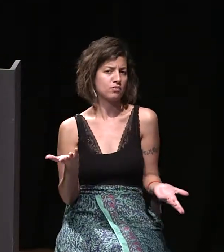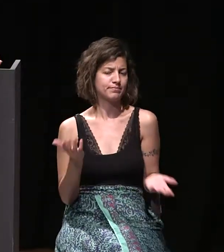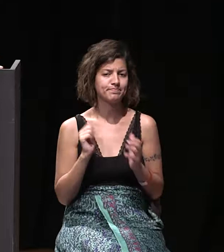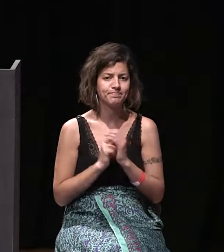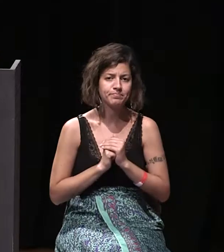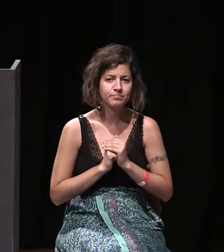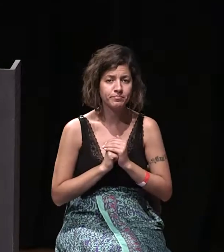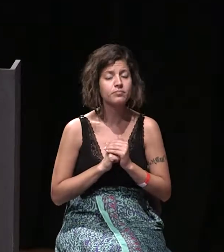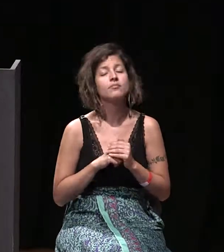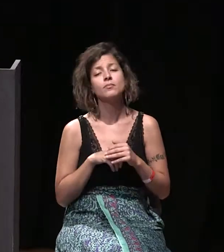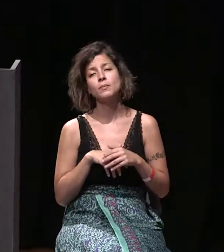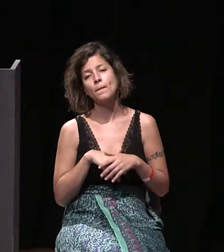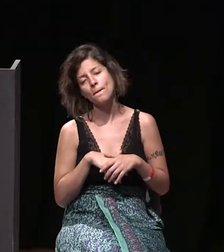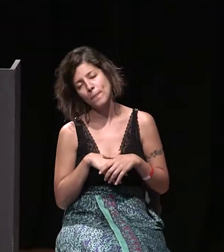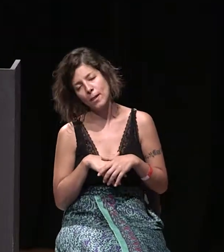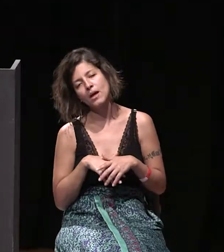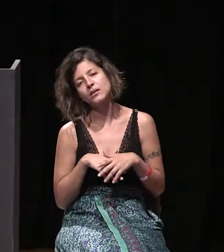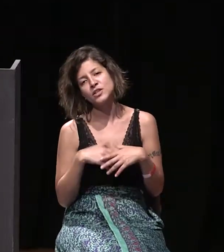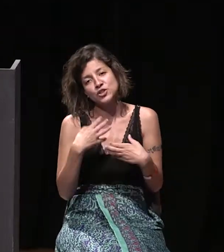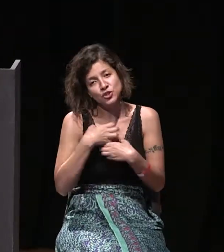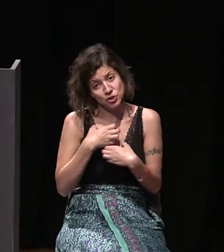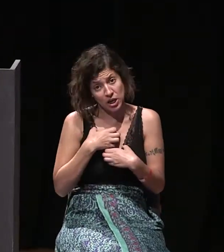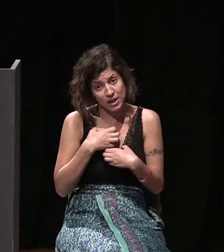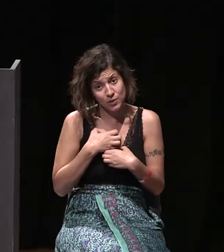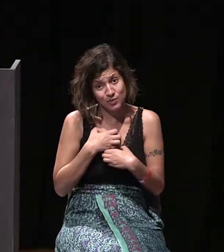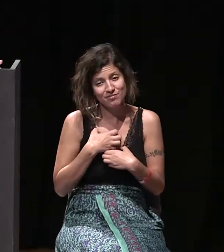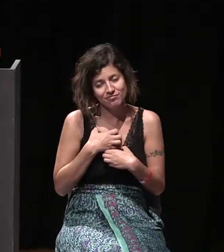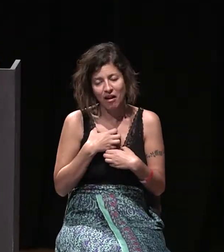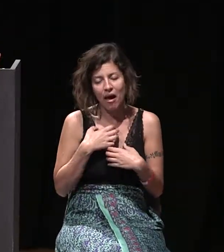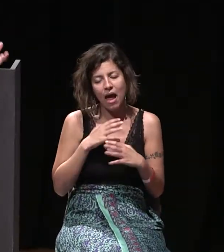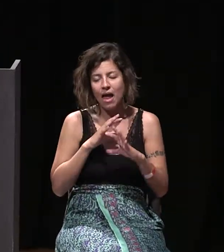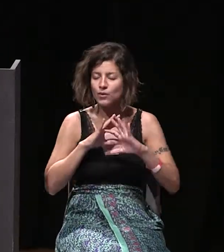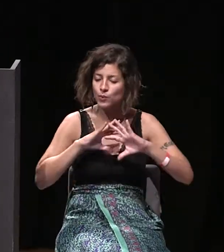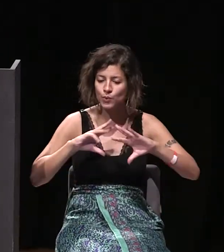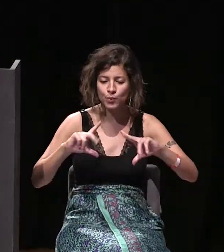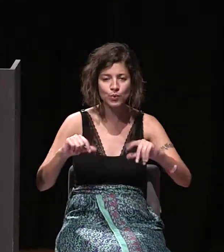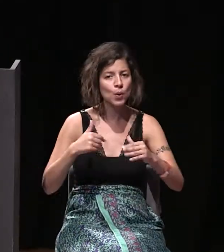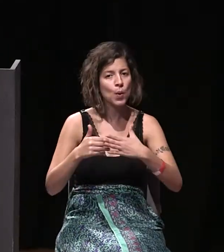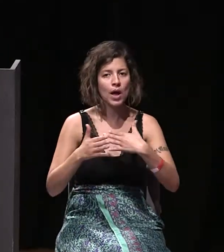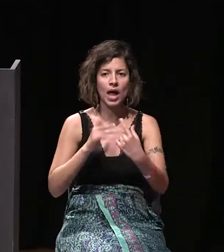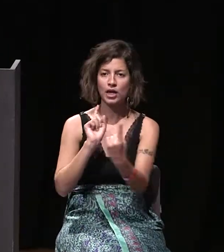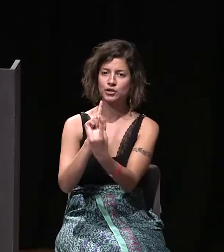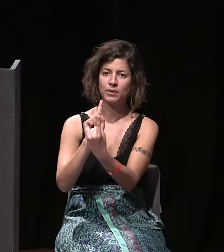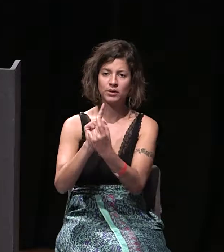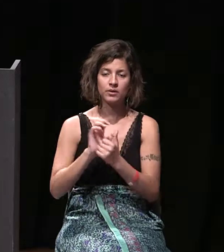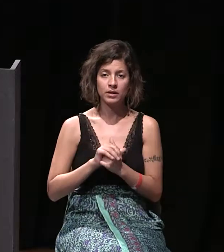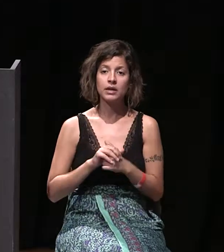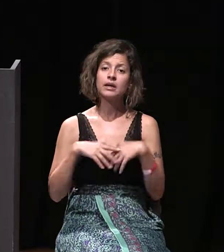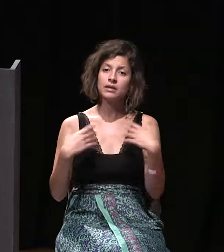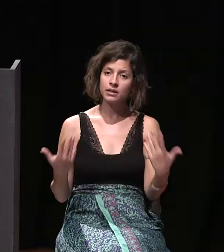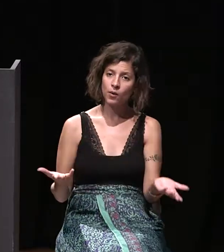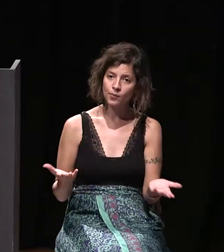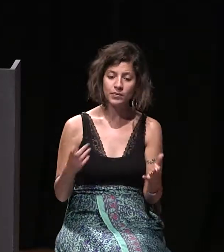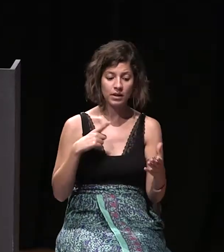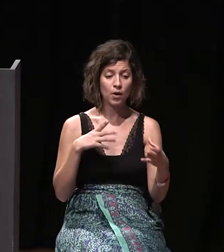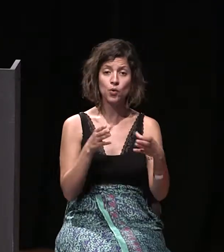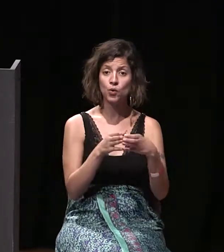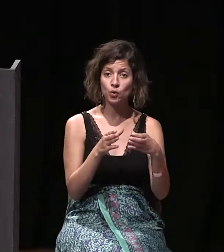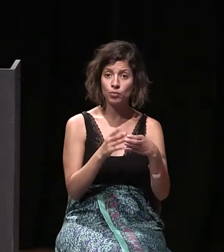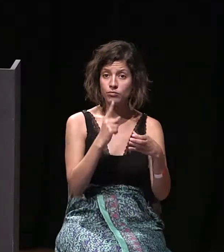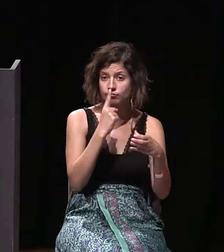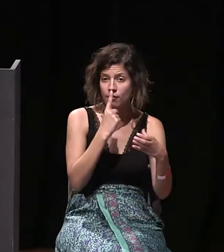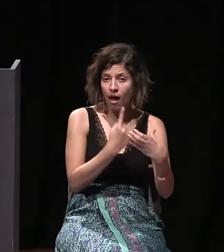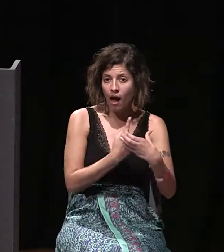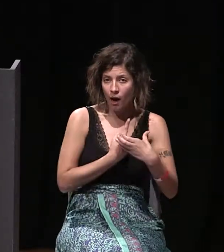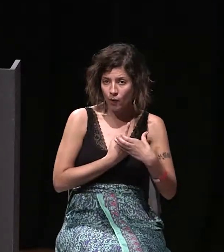E esse espírito a gente leva em todo atendimento. Então, a gestante inicia o pré-natal com a gente, num grupo de acolhimento, que a